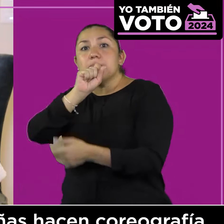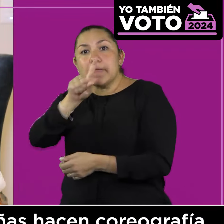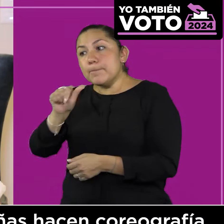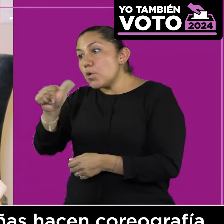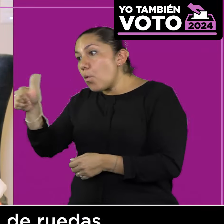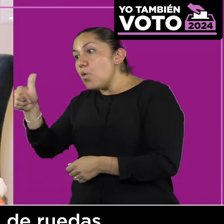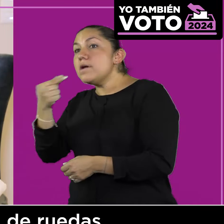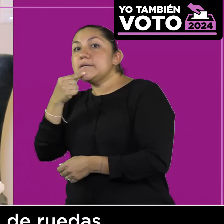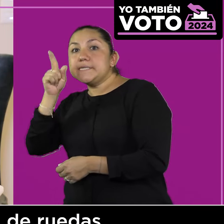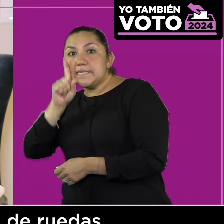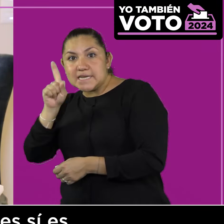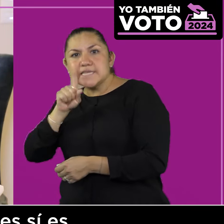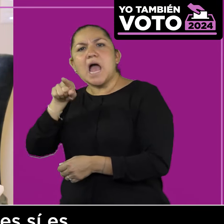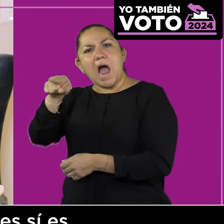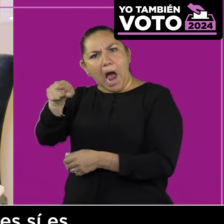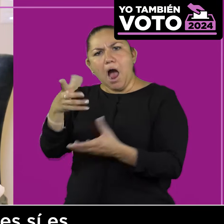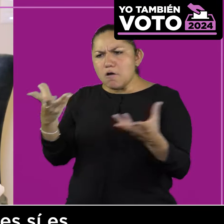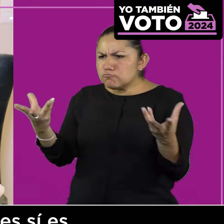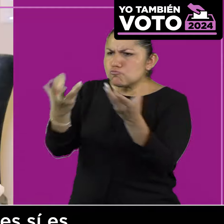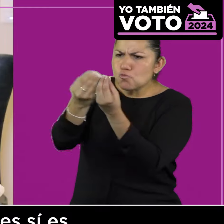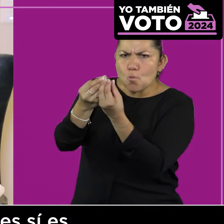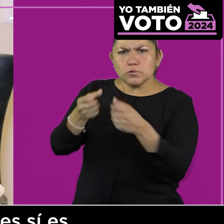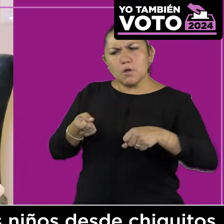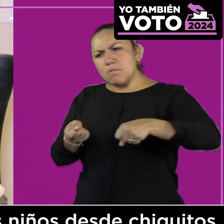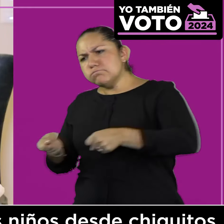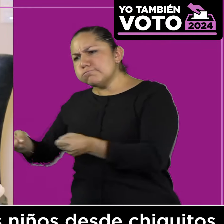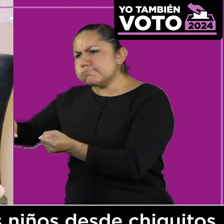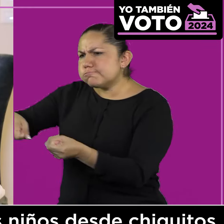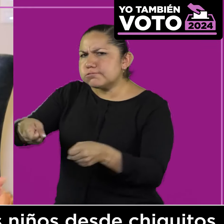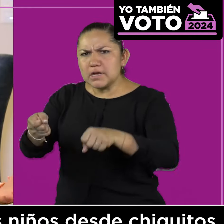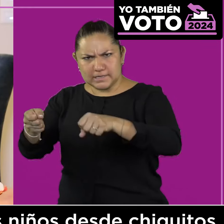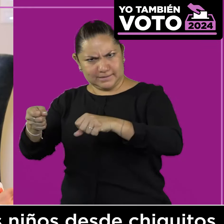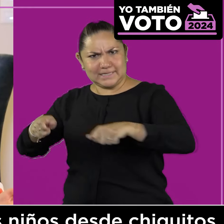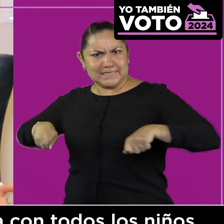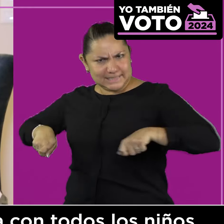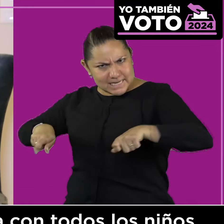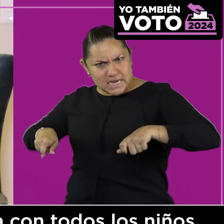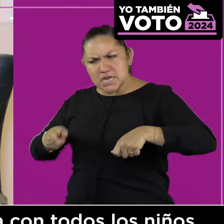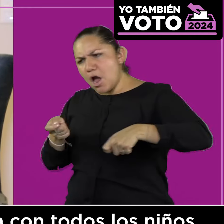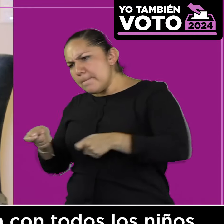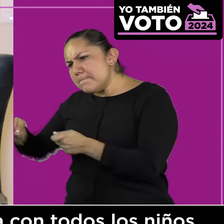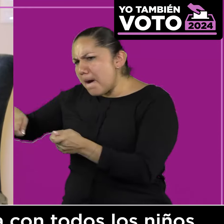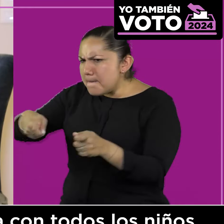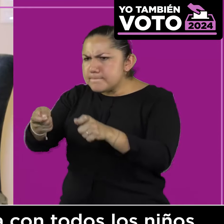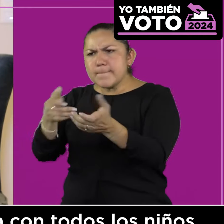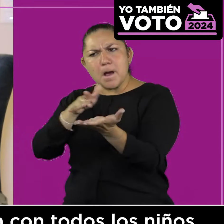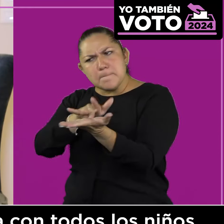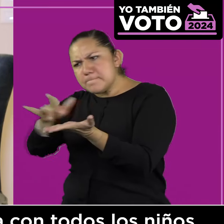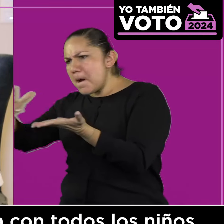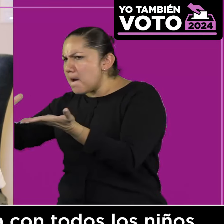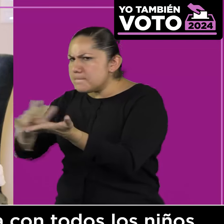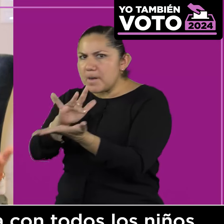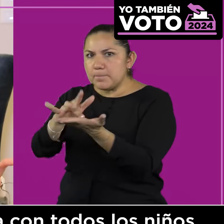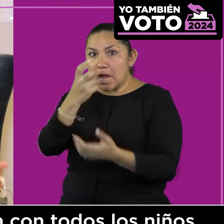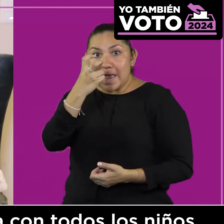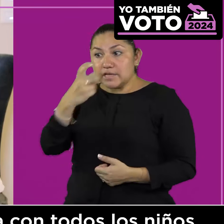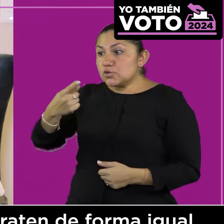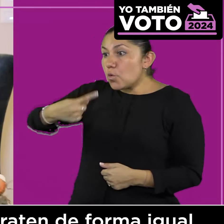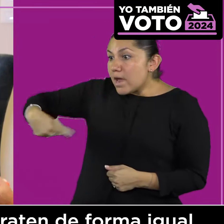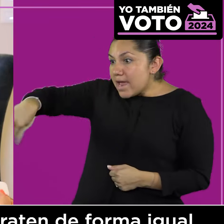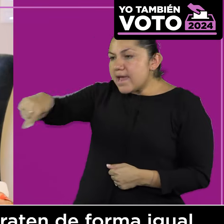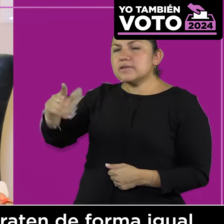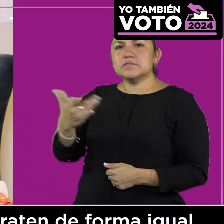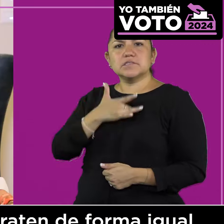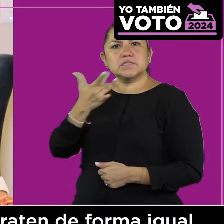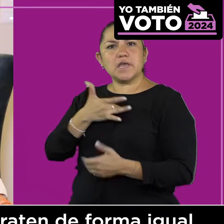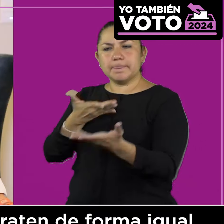coreografía con ellas con la silla de rueda Entonces sí es es muy bonito que los niños desde chiquitos tengan esa apertura con todos los niños